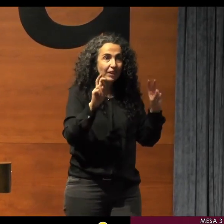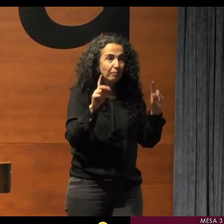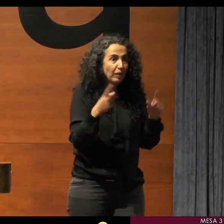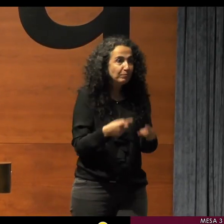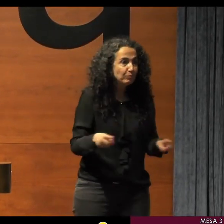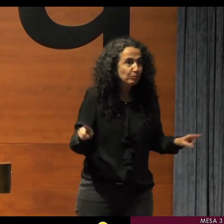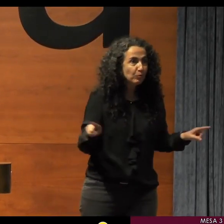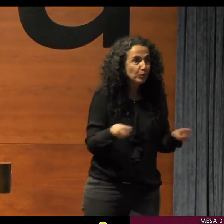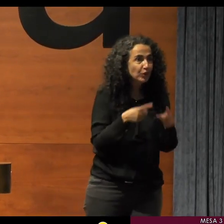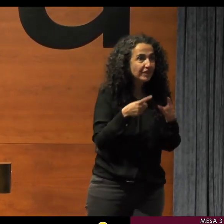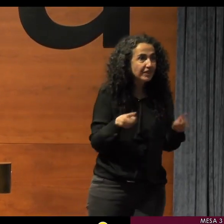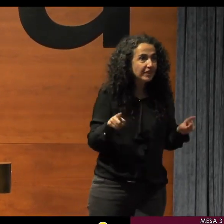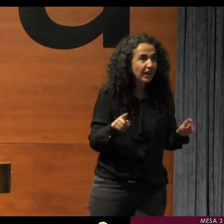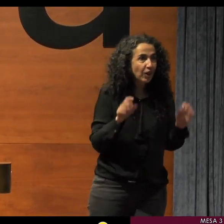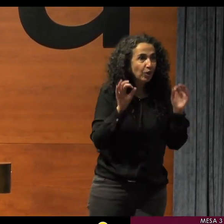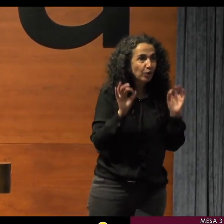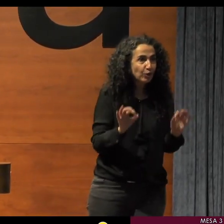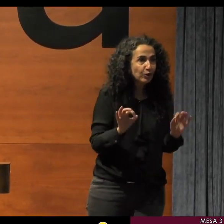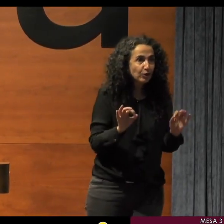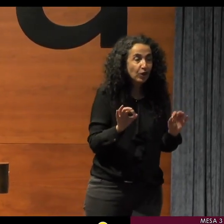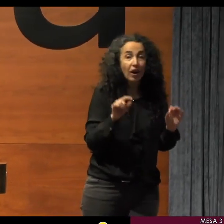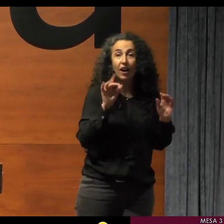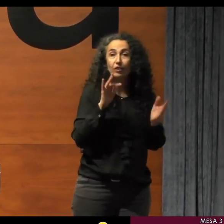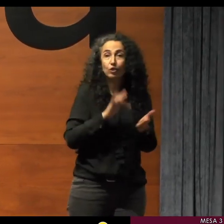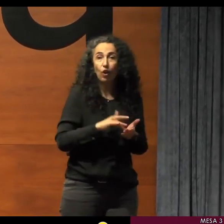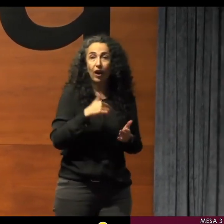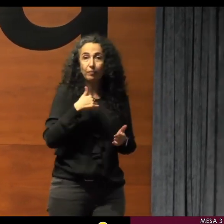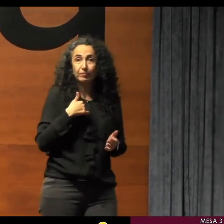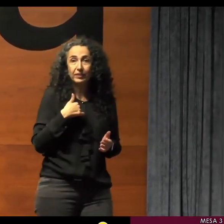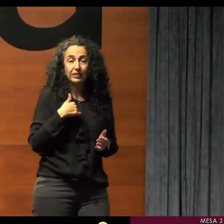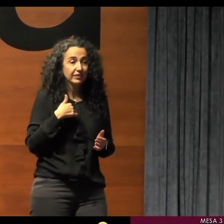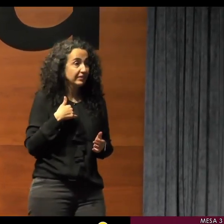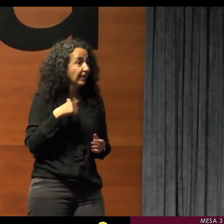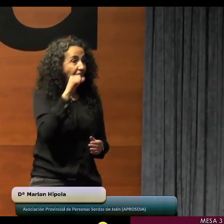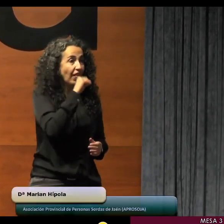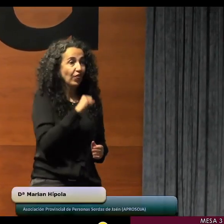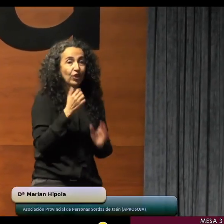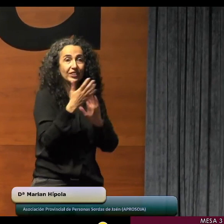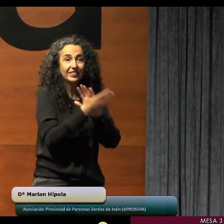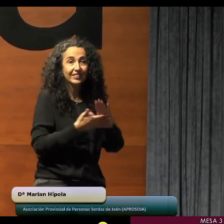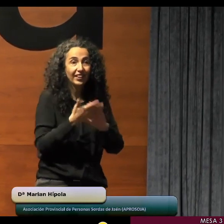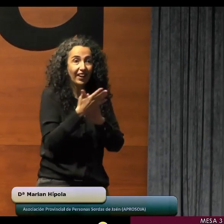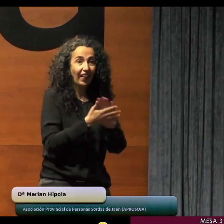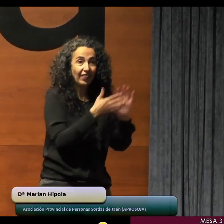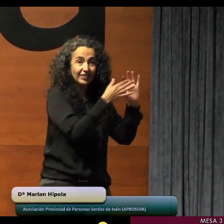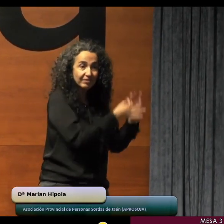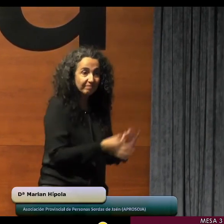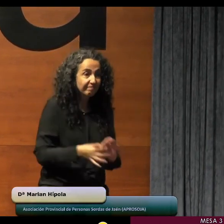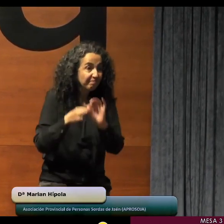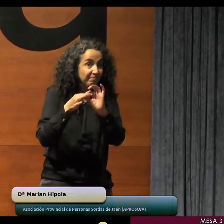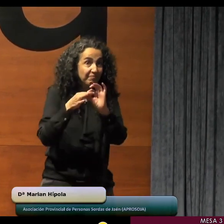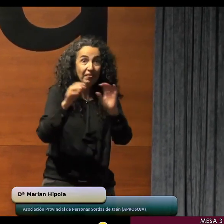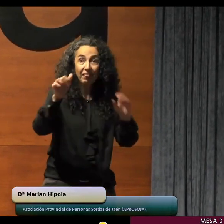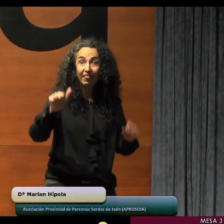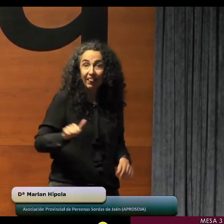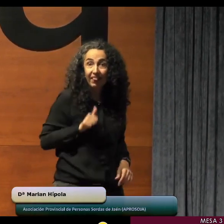Justo en el debate anterior, en la mesa anterior se ha debatido el tema de la música y ahora casualmente me toca a mí hablar sobre